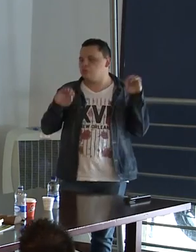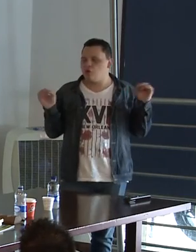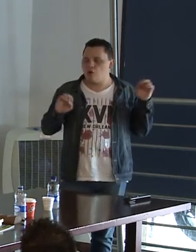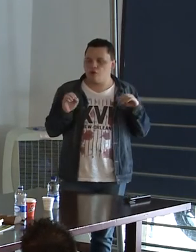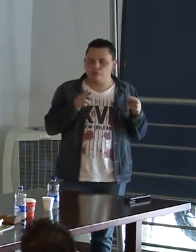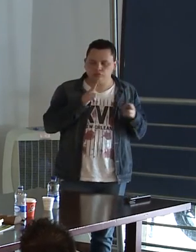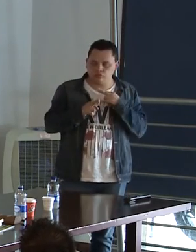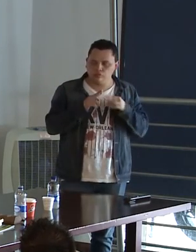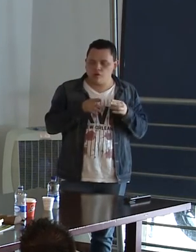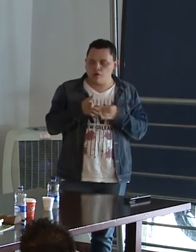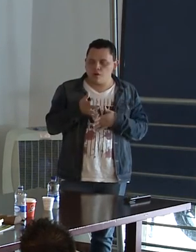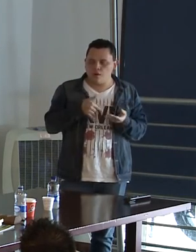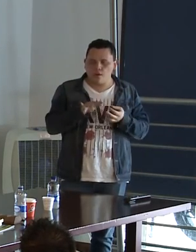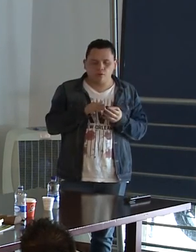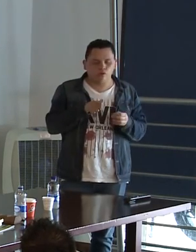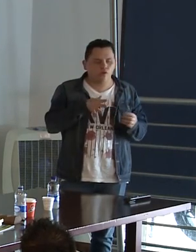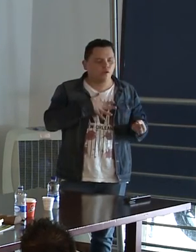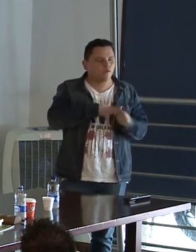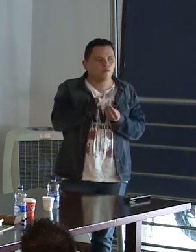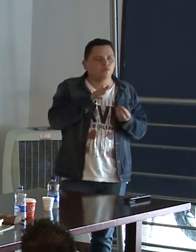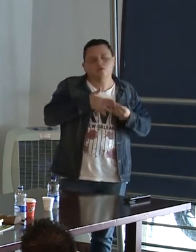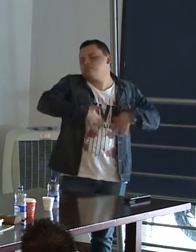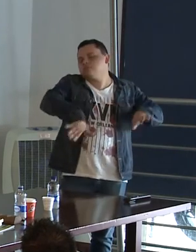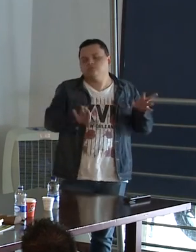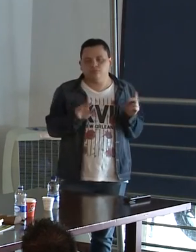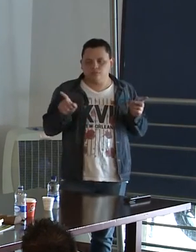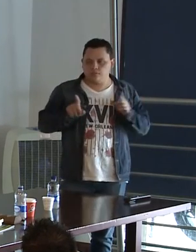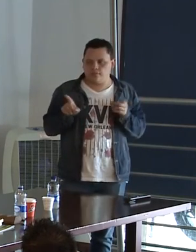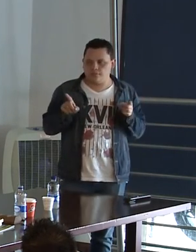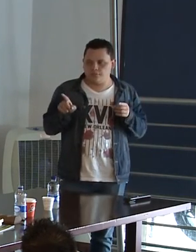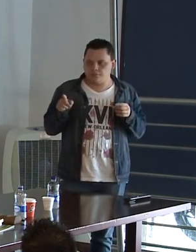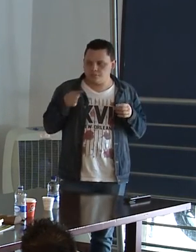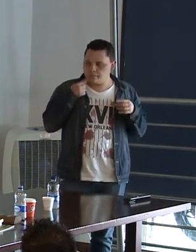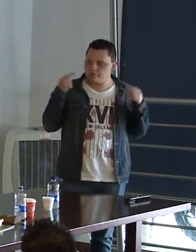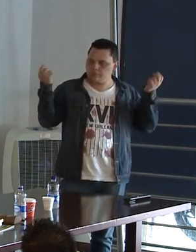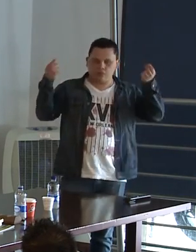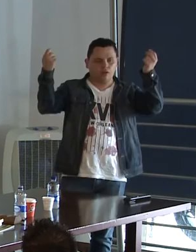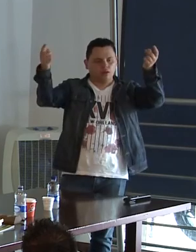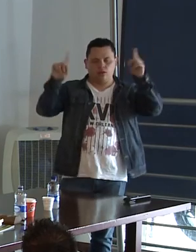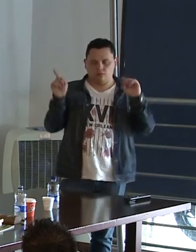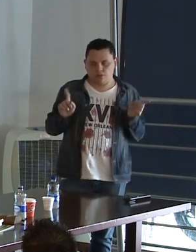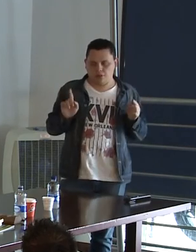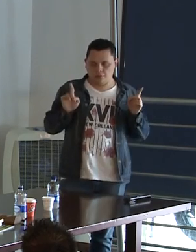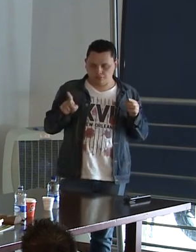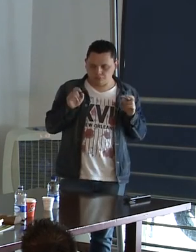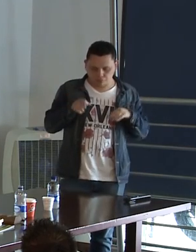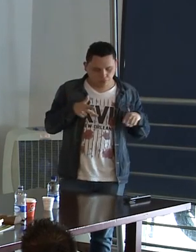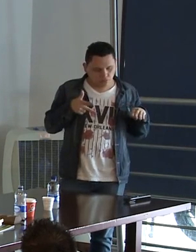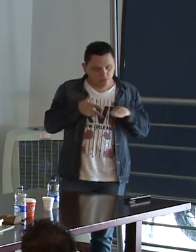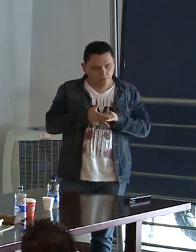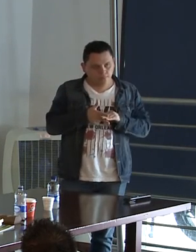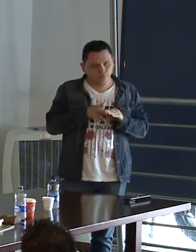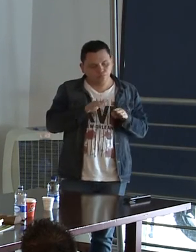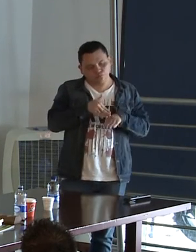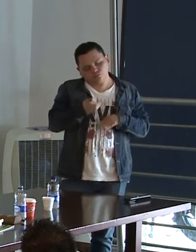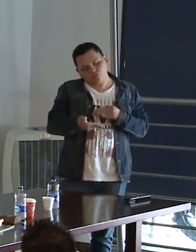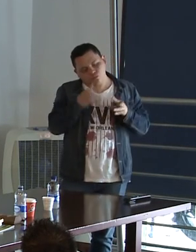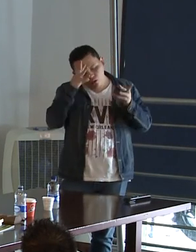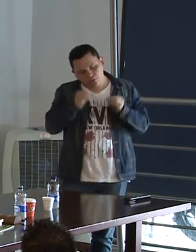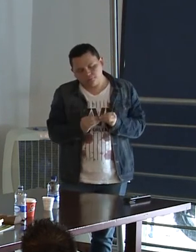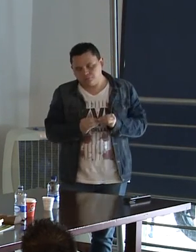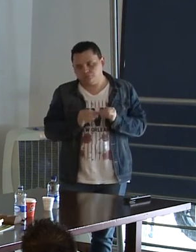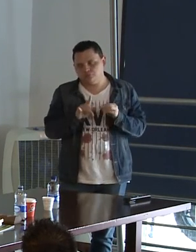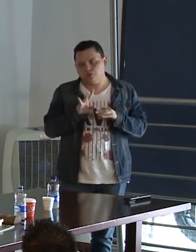relaciones y un conflicto casual. Y yo aquí no estoy haciendo tremendismo ni nada, esto así como puede parar en posacuerdo,